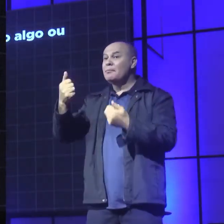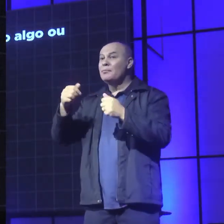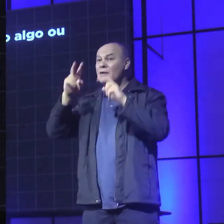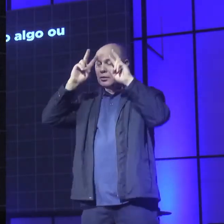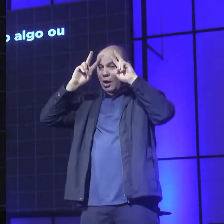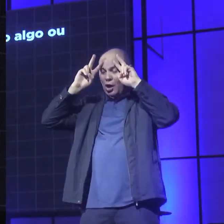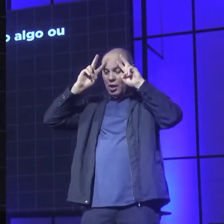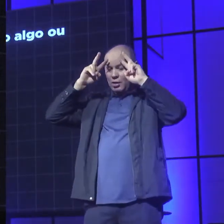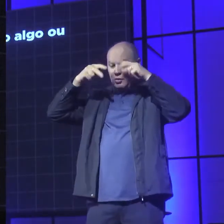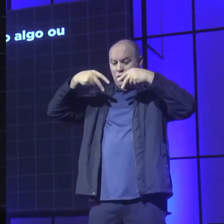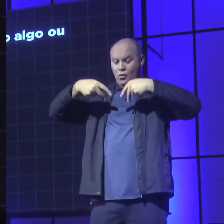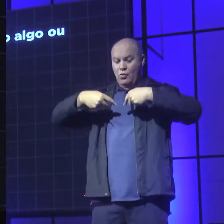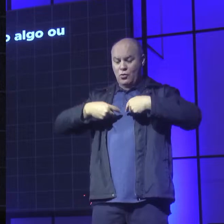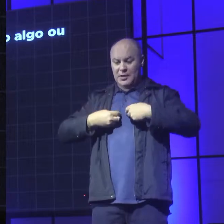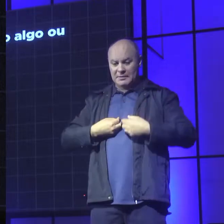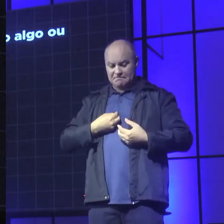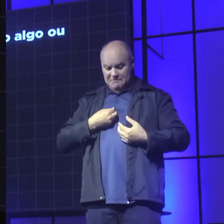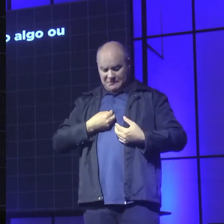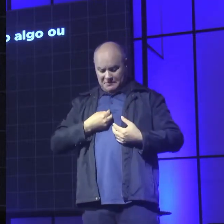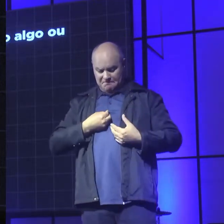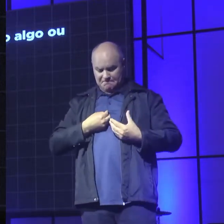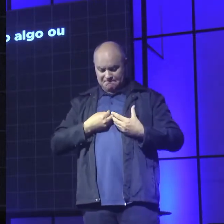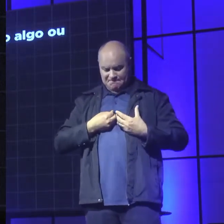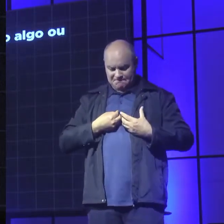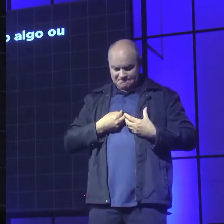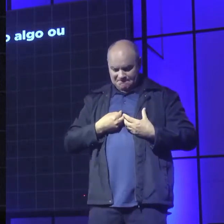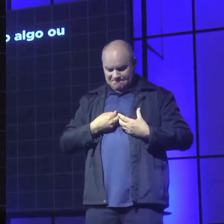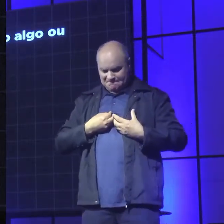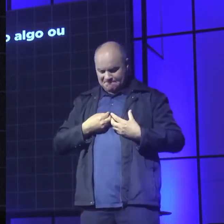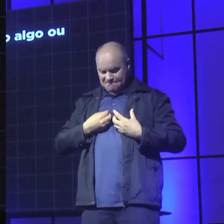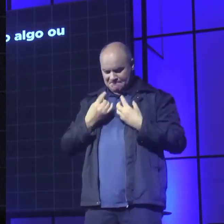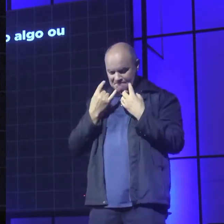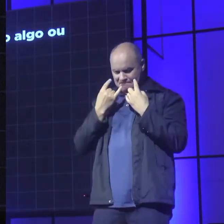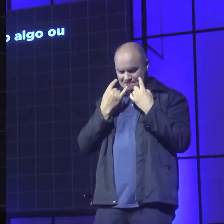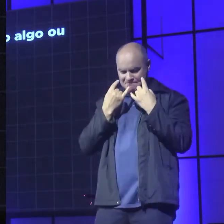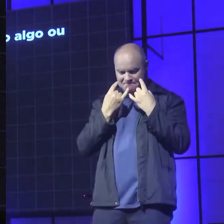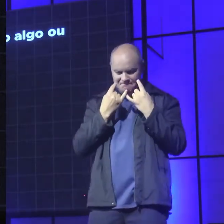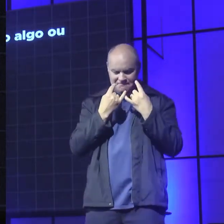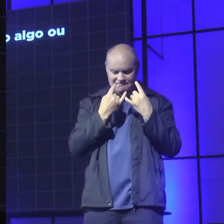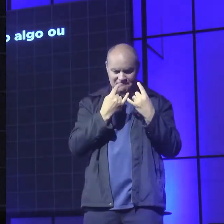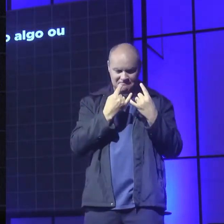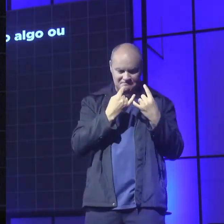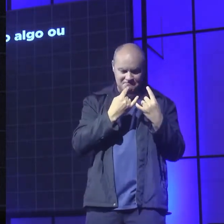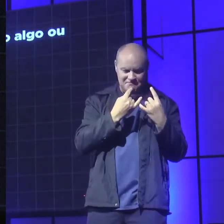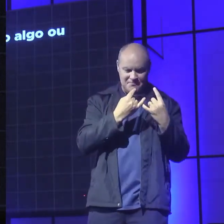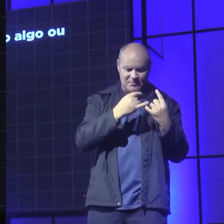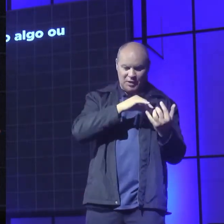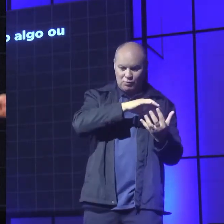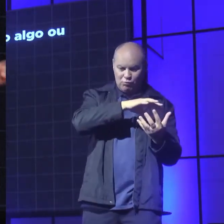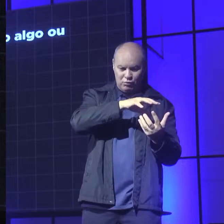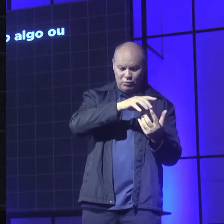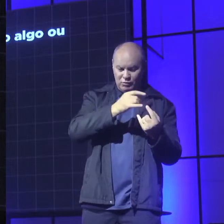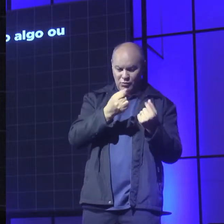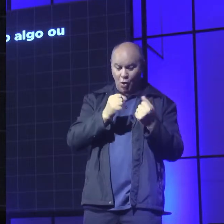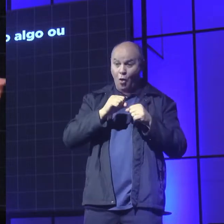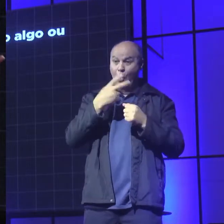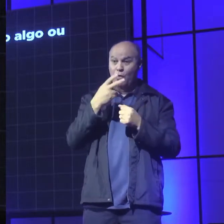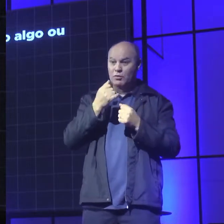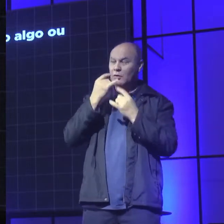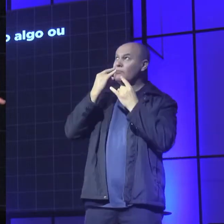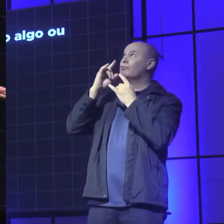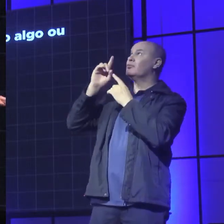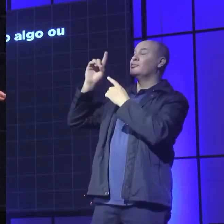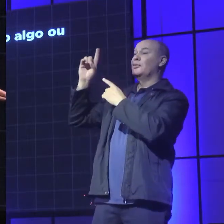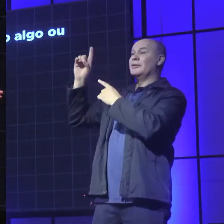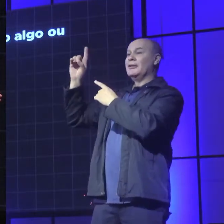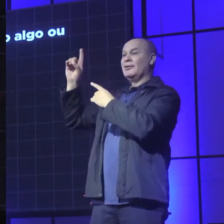é o mestre na sua vida. Quem é o Senhor? Ao que você está perseguindo. Esse cidadão que